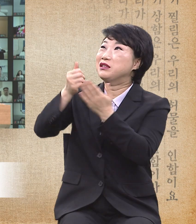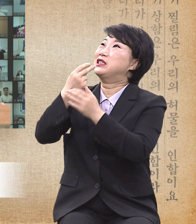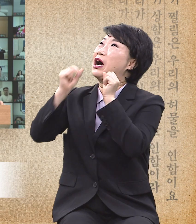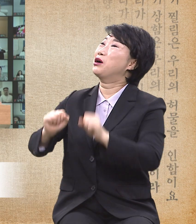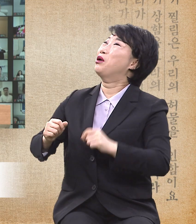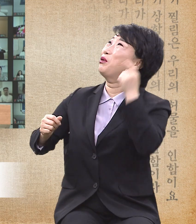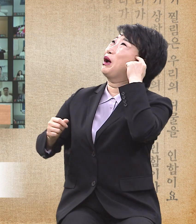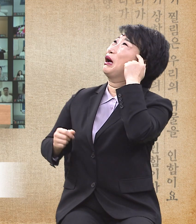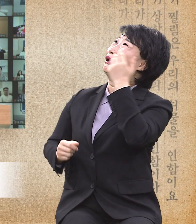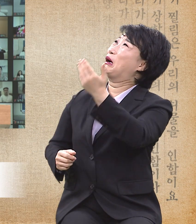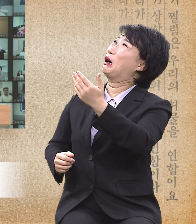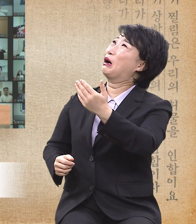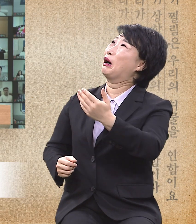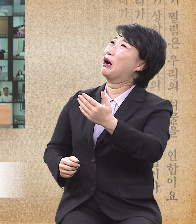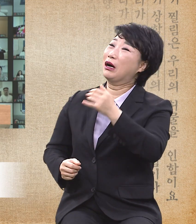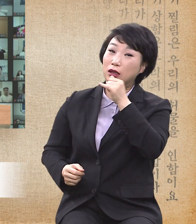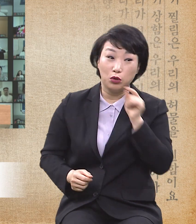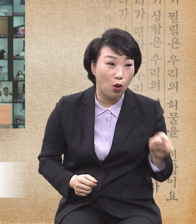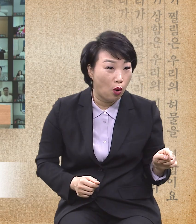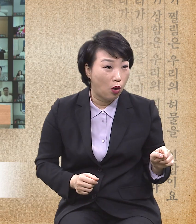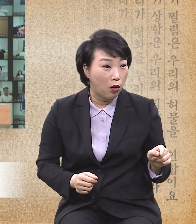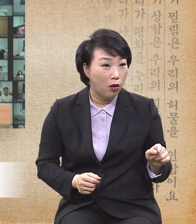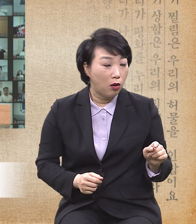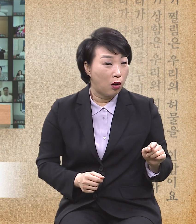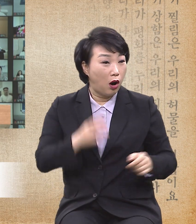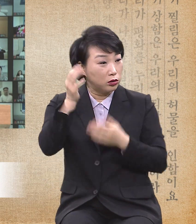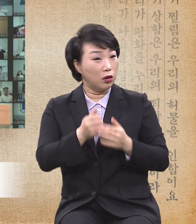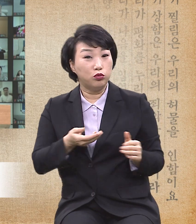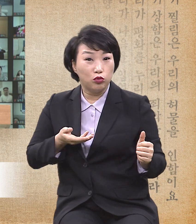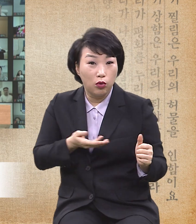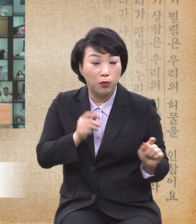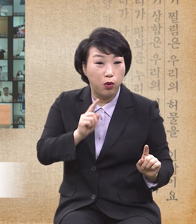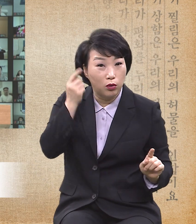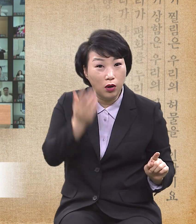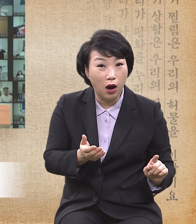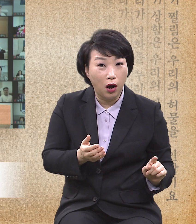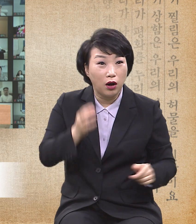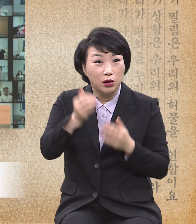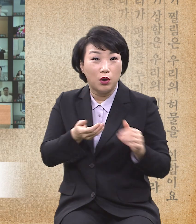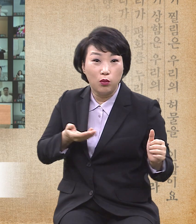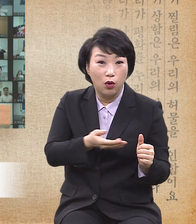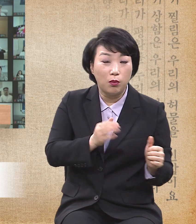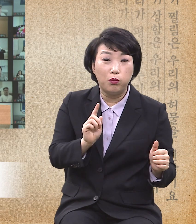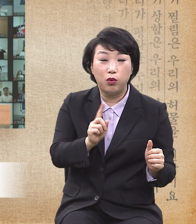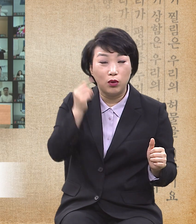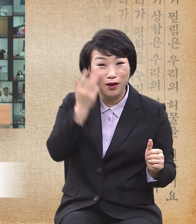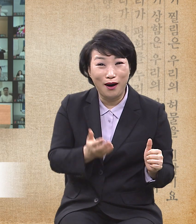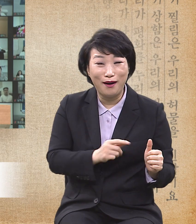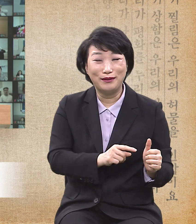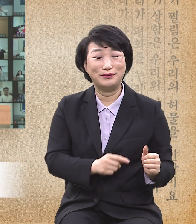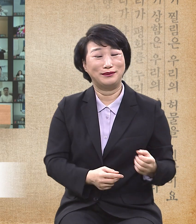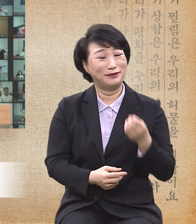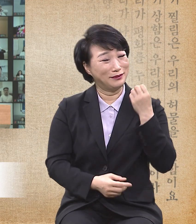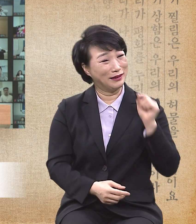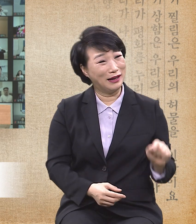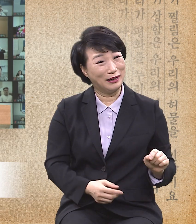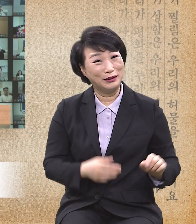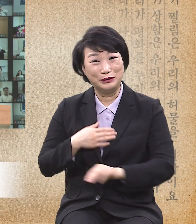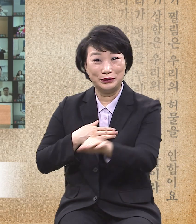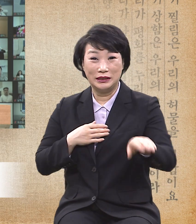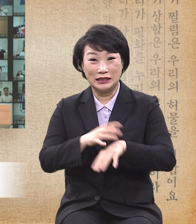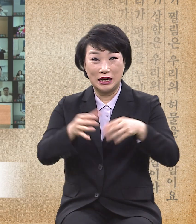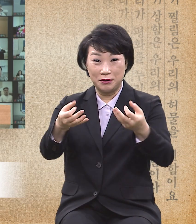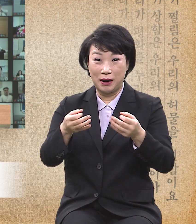있습니까? 어떻게 했길래? 자기에게 어떻게 했길래? 우린 잘